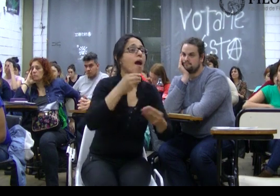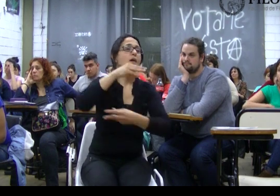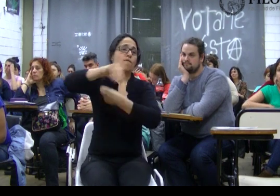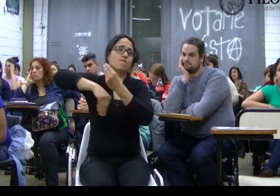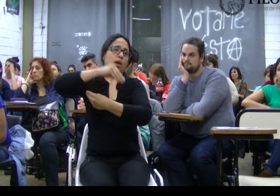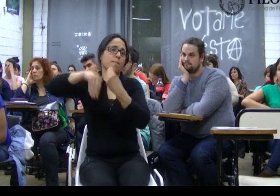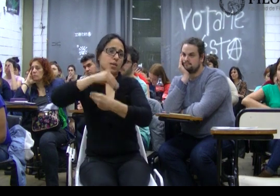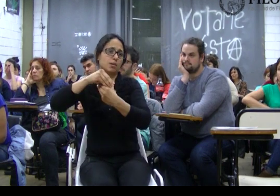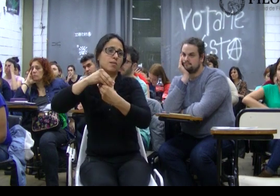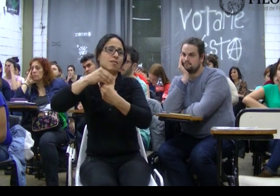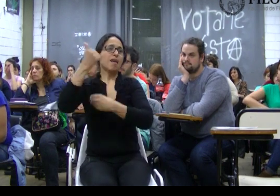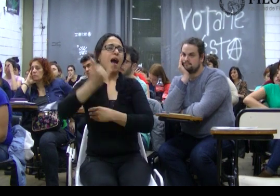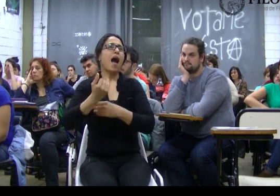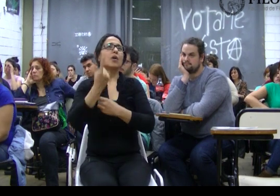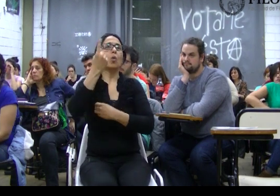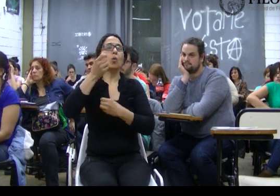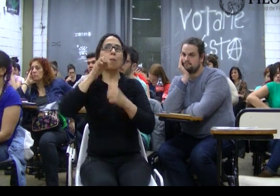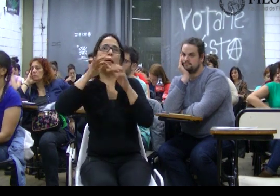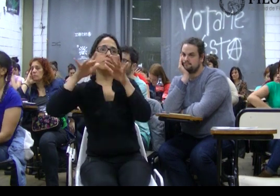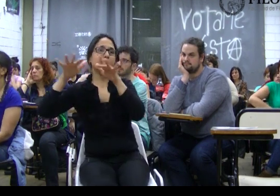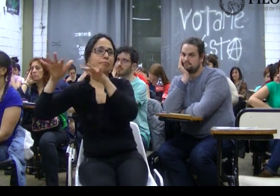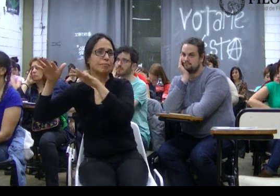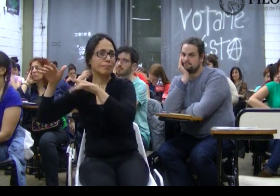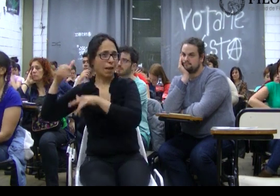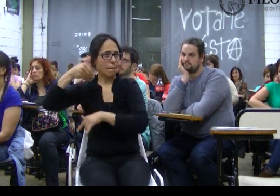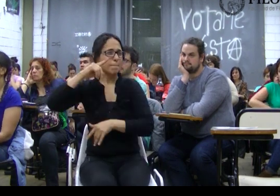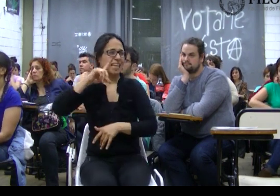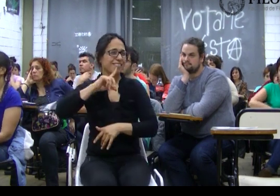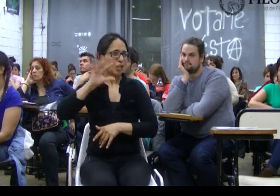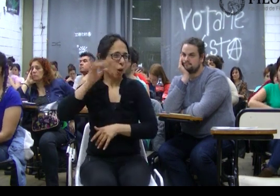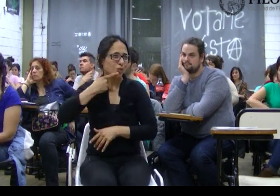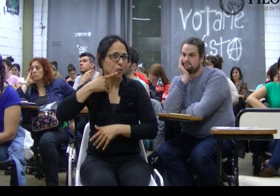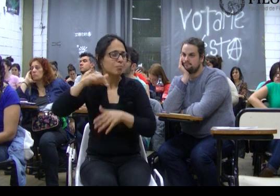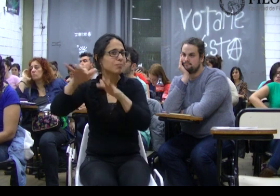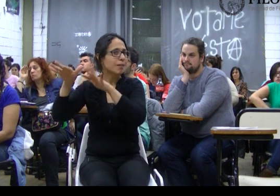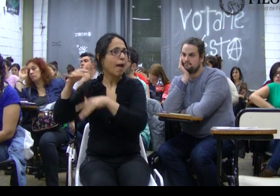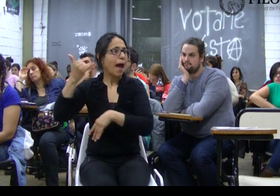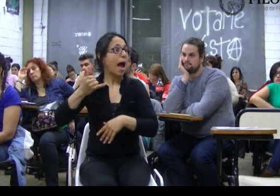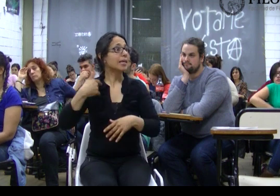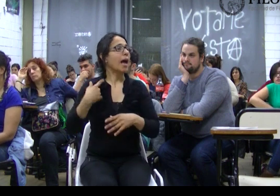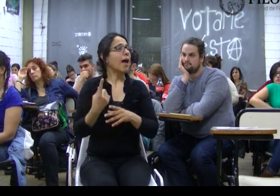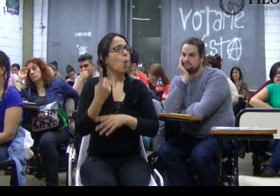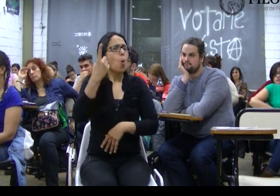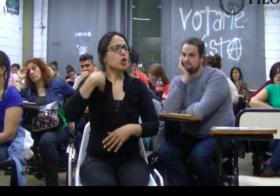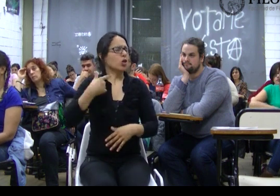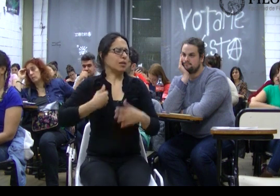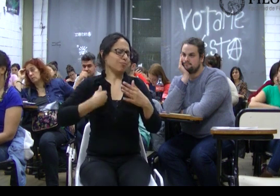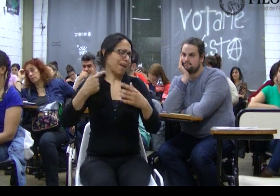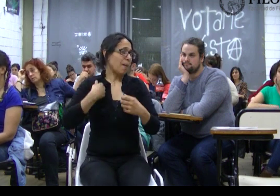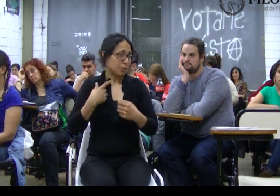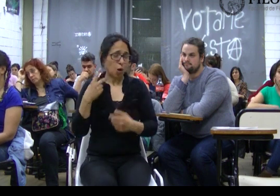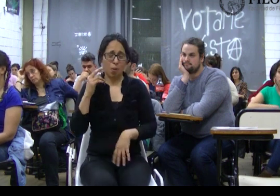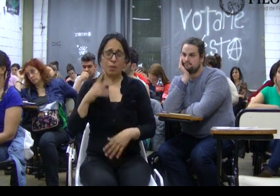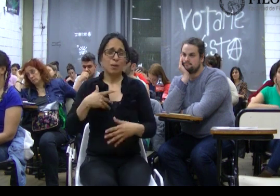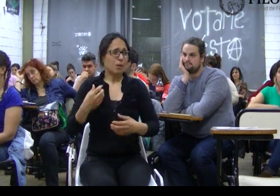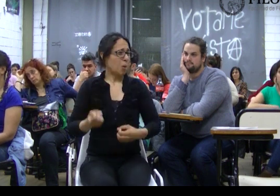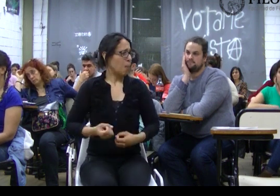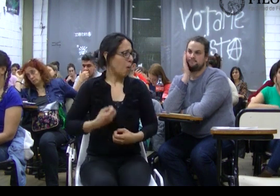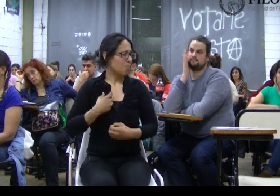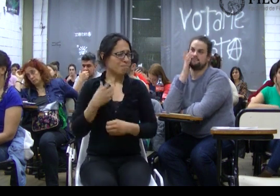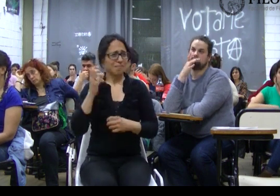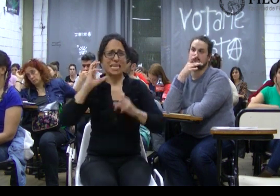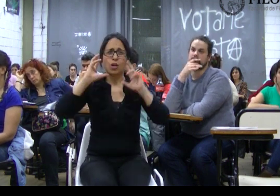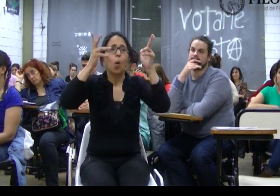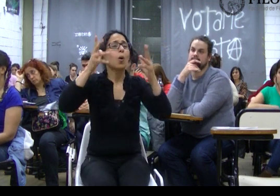Uno de los mitos que a mí más me hacen enojar es que las familias tienen la culpa de